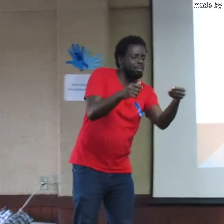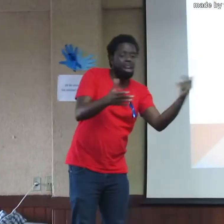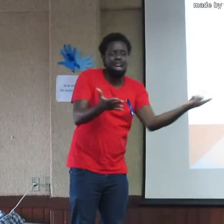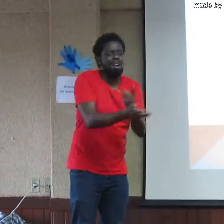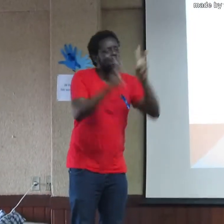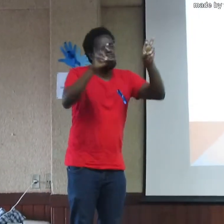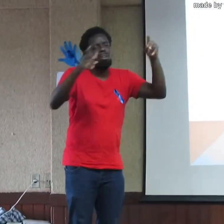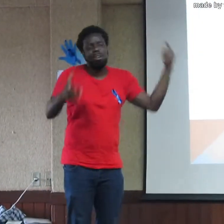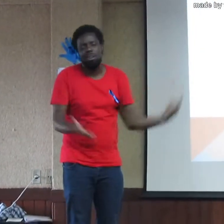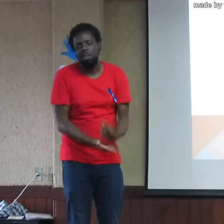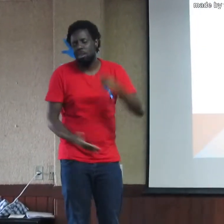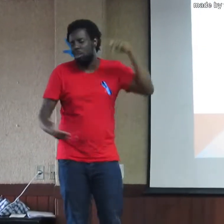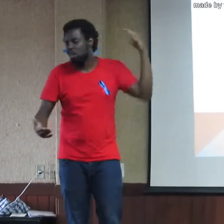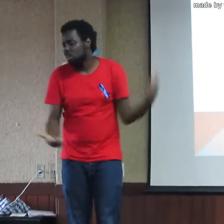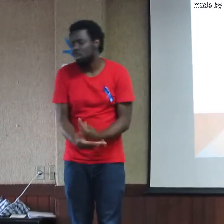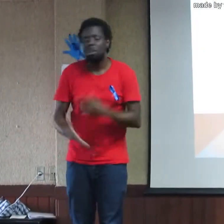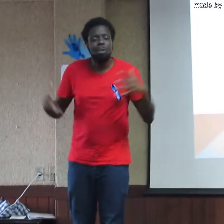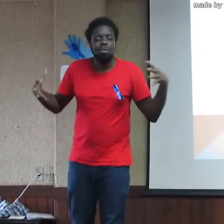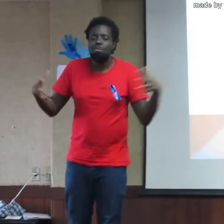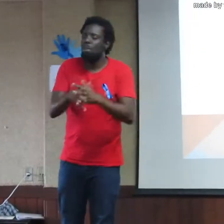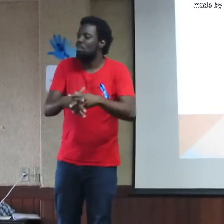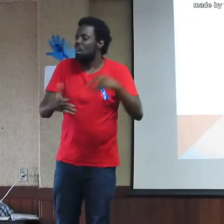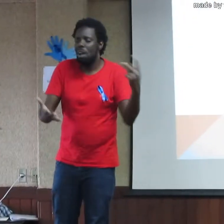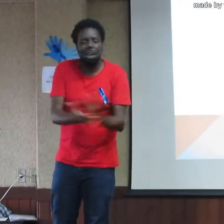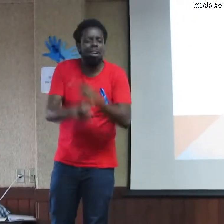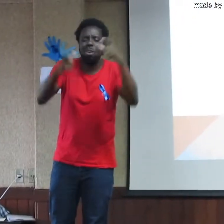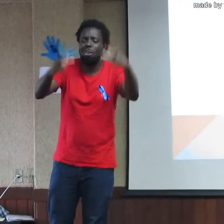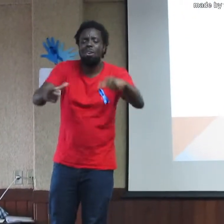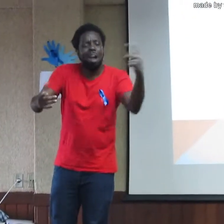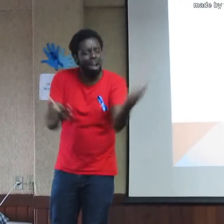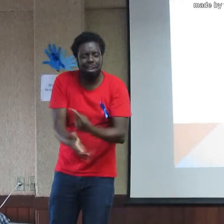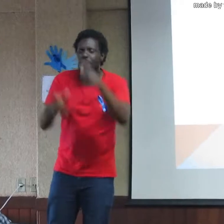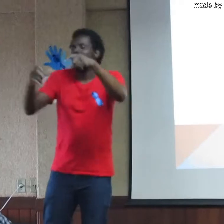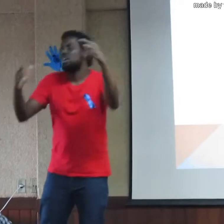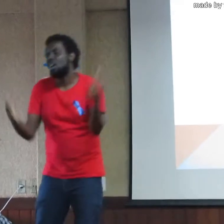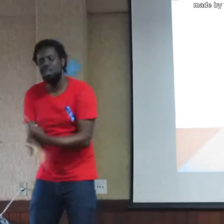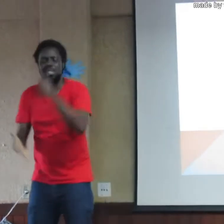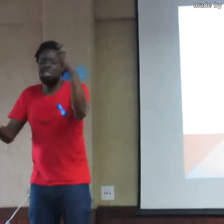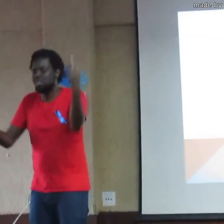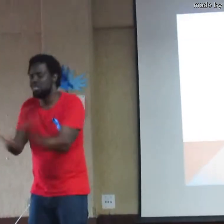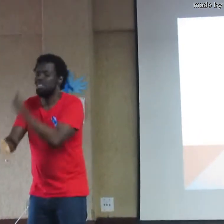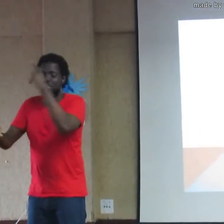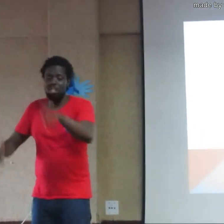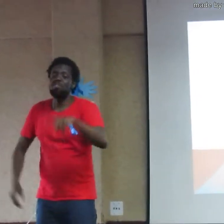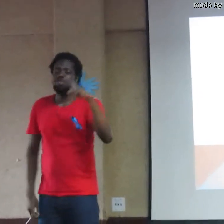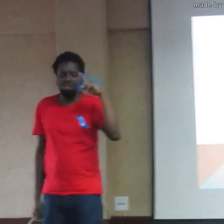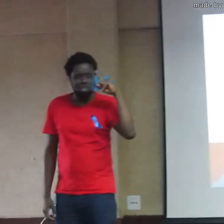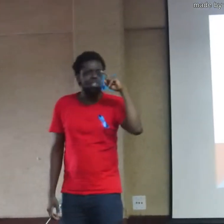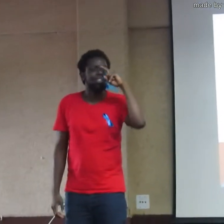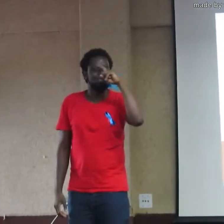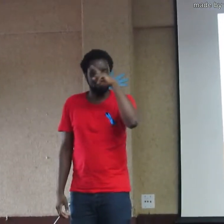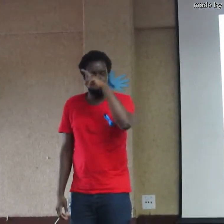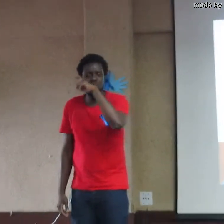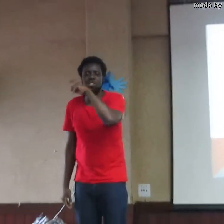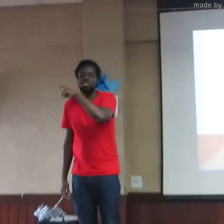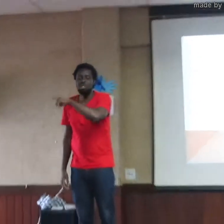dor em uma determinada parte do corpo, ele entende de outra forma, e aí já vem o grande entrave, o grande problema que acontece. E